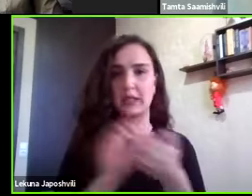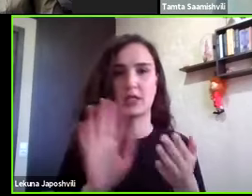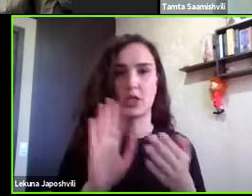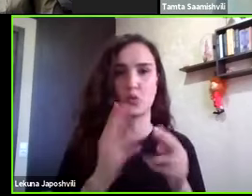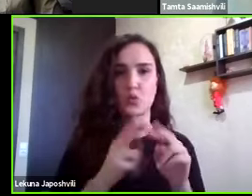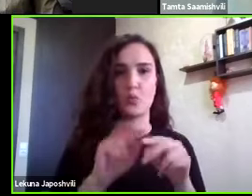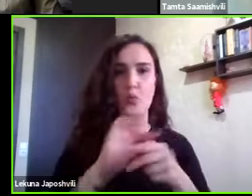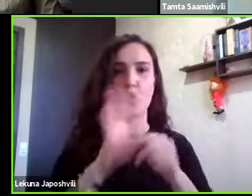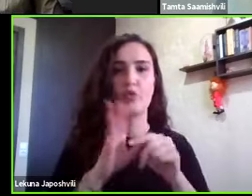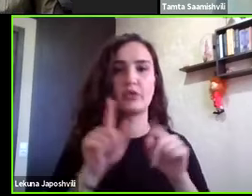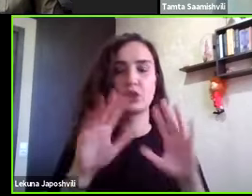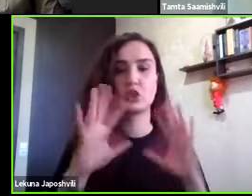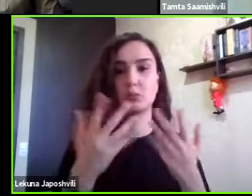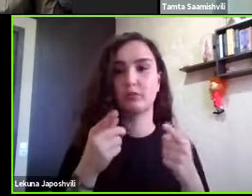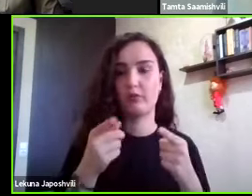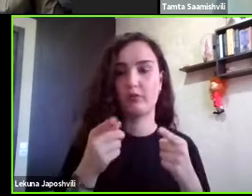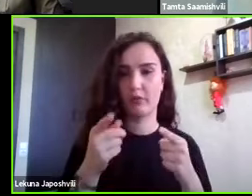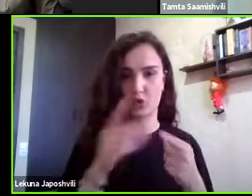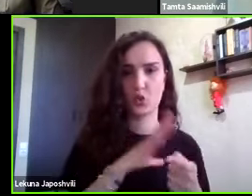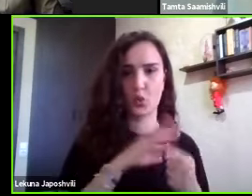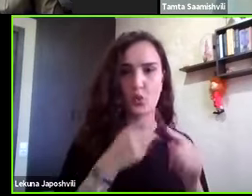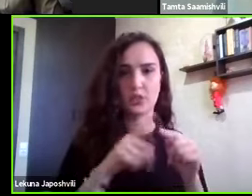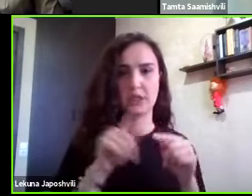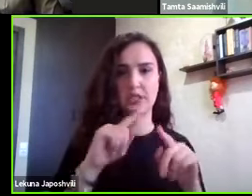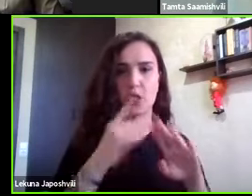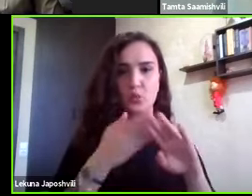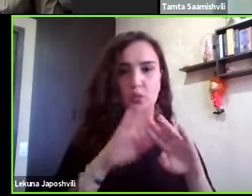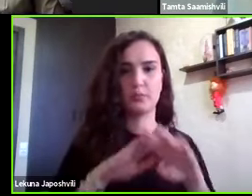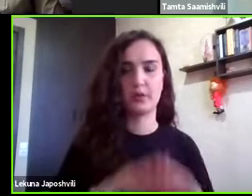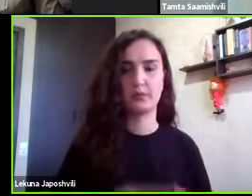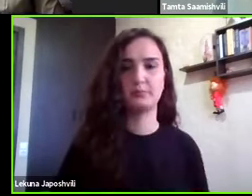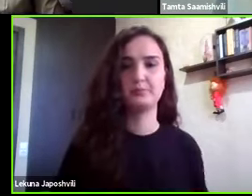COVID-ის შემთხვევაში მოხდეს ეს გართულება.